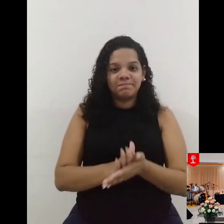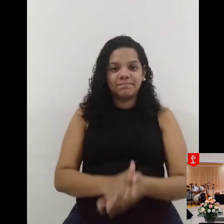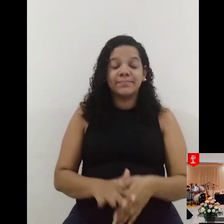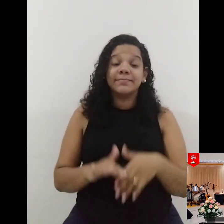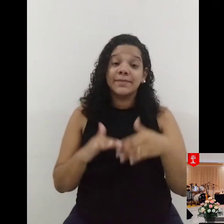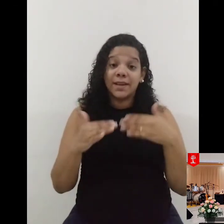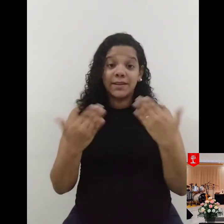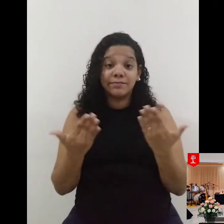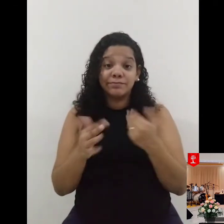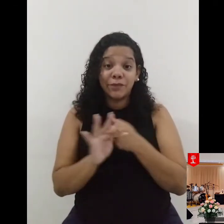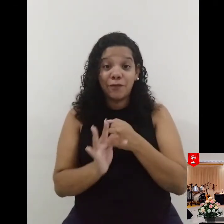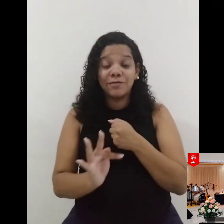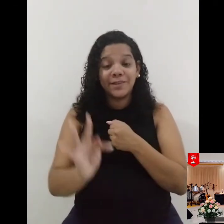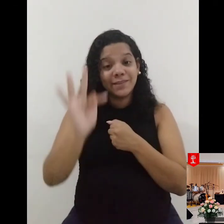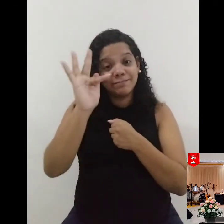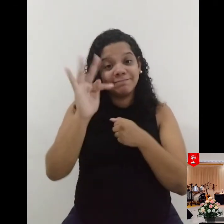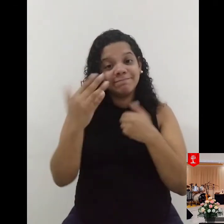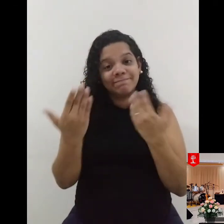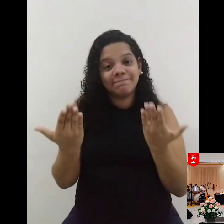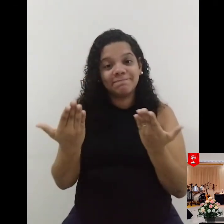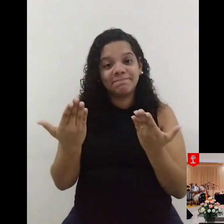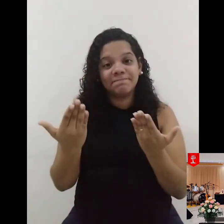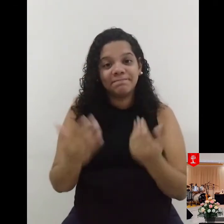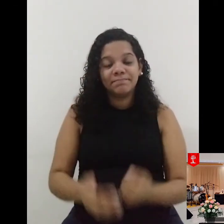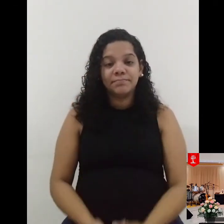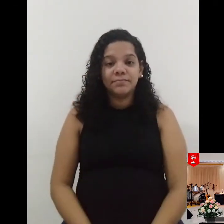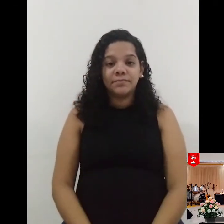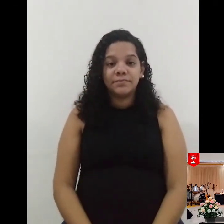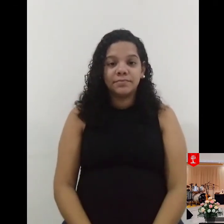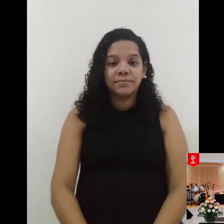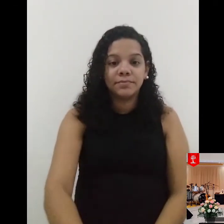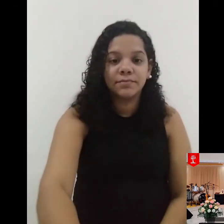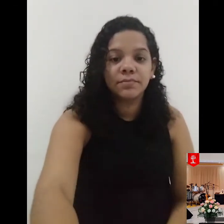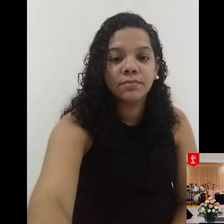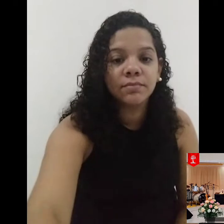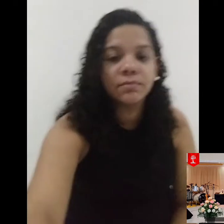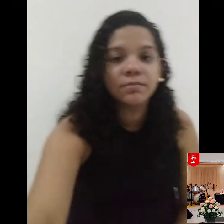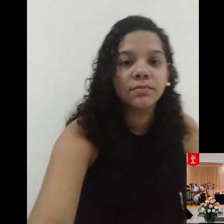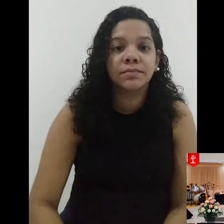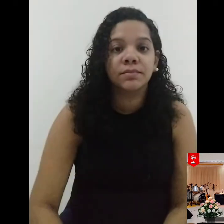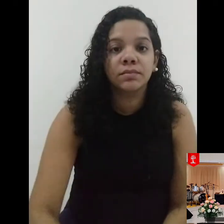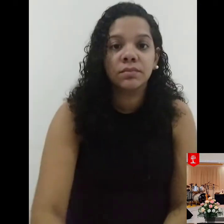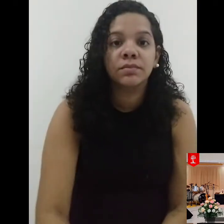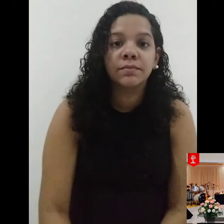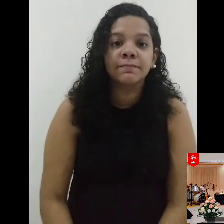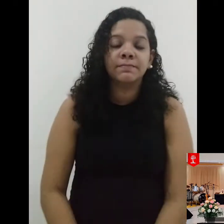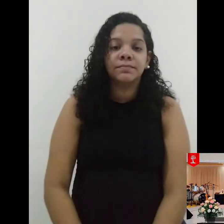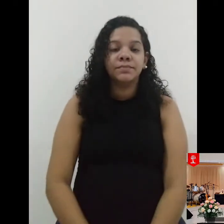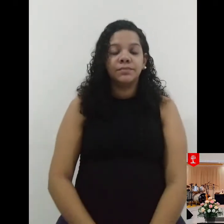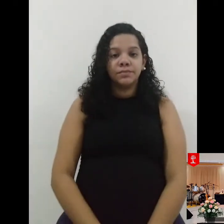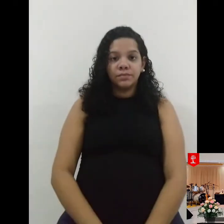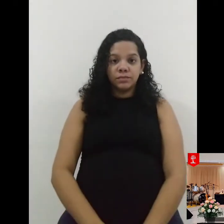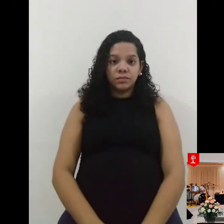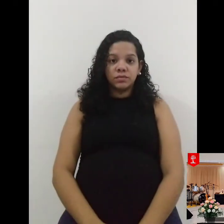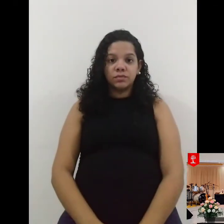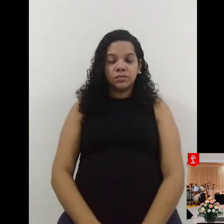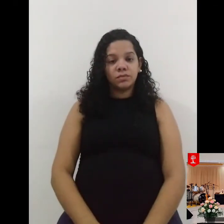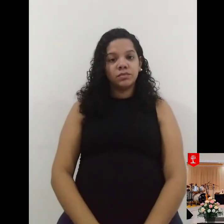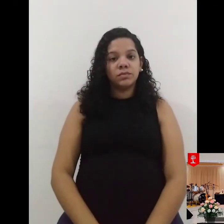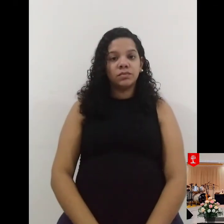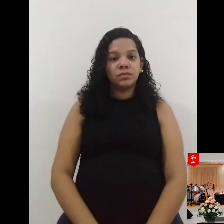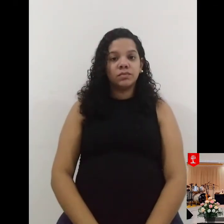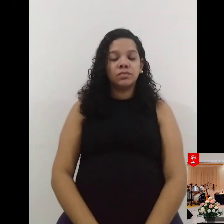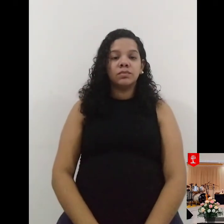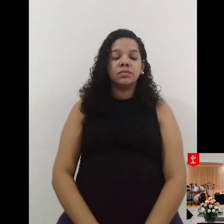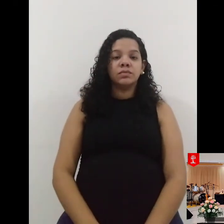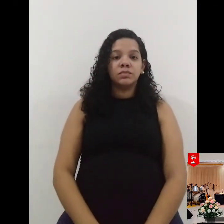eram coletores de impostos em favor dos romanos, no Império Romano. E nesse